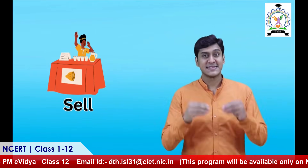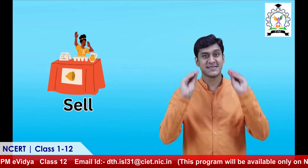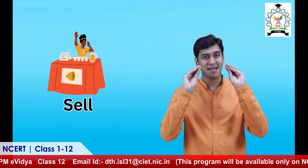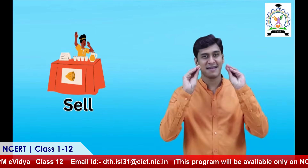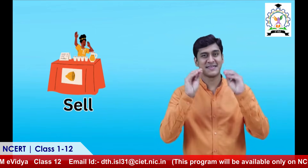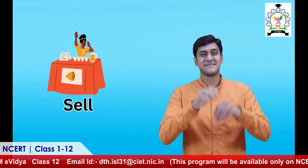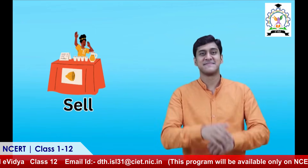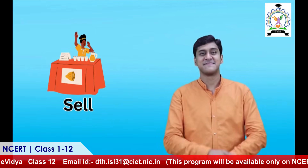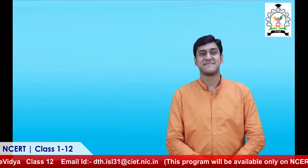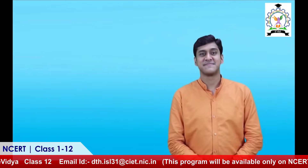बेचना